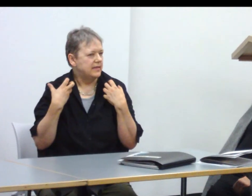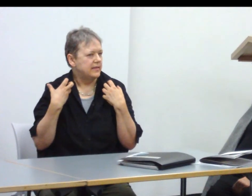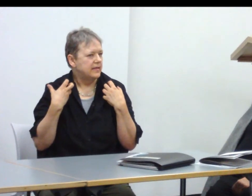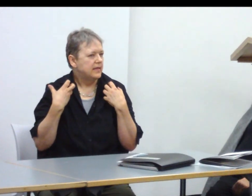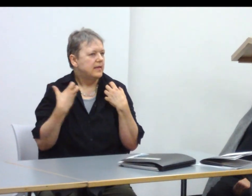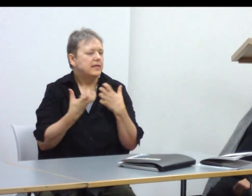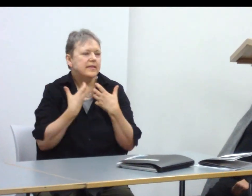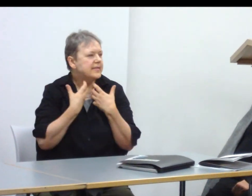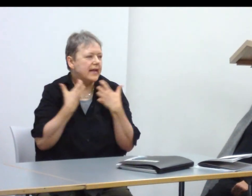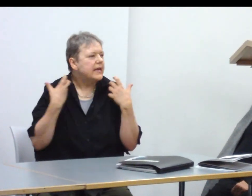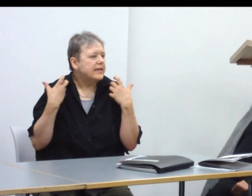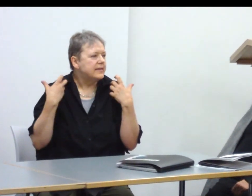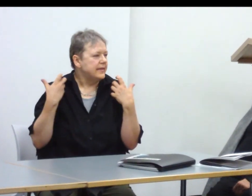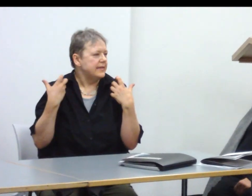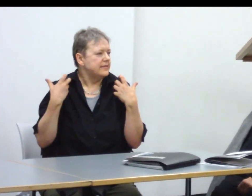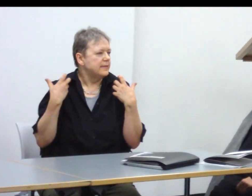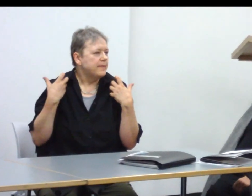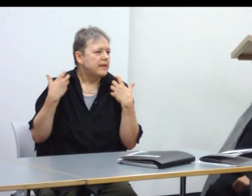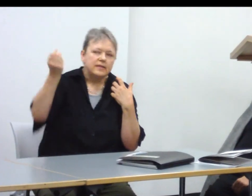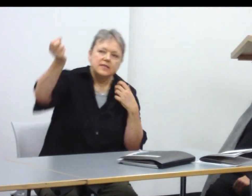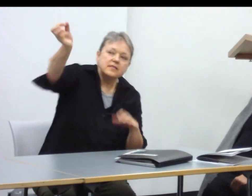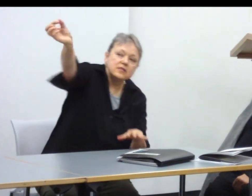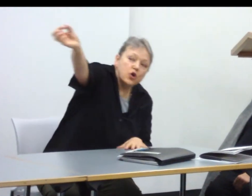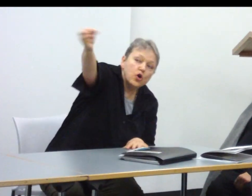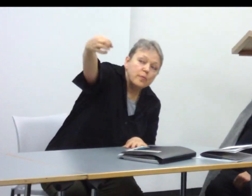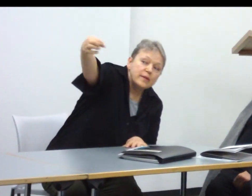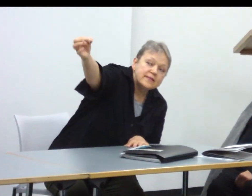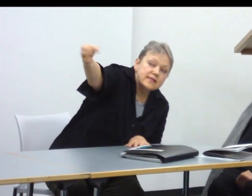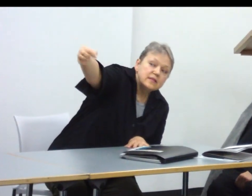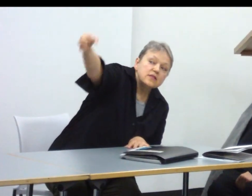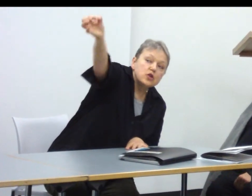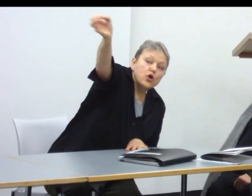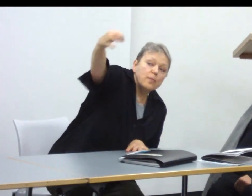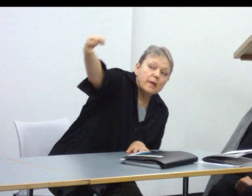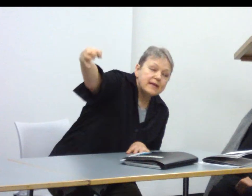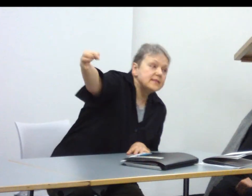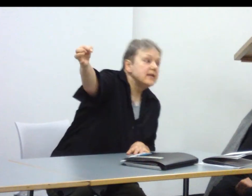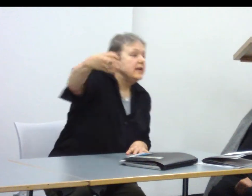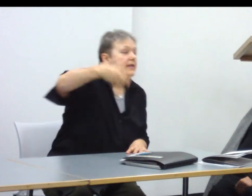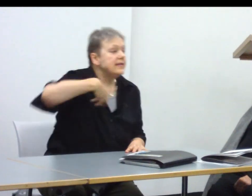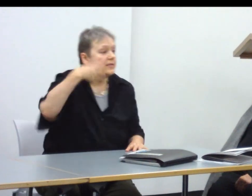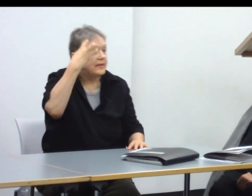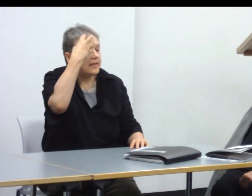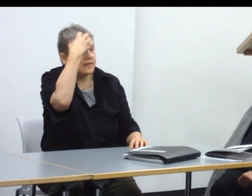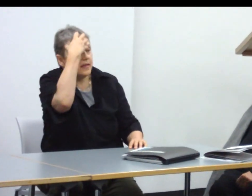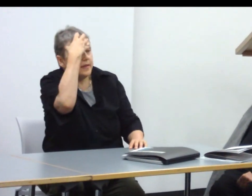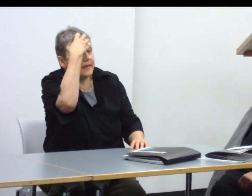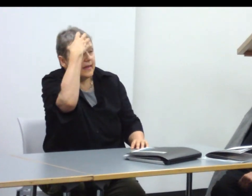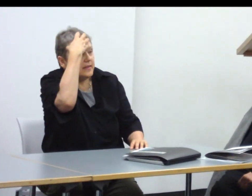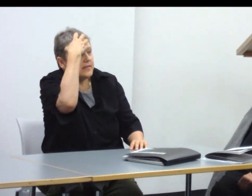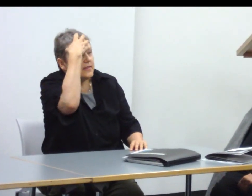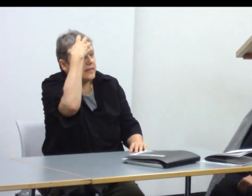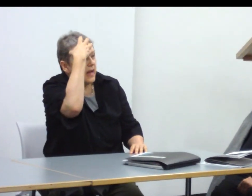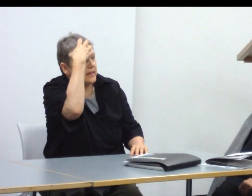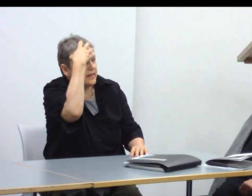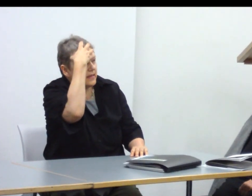halten, das gelingt nicht. Das ist so kompliziert, so komplex, dass man das im Gedächtnis nicht halten